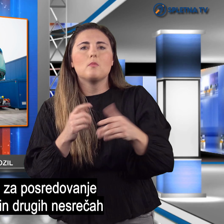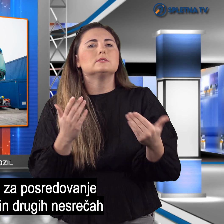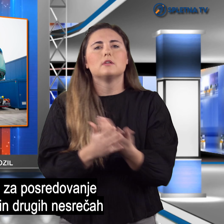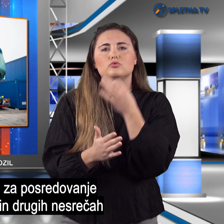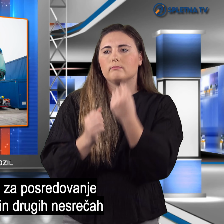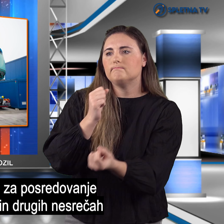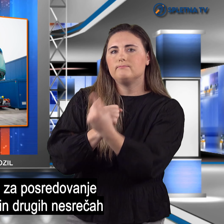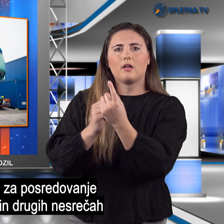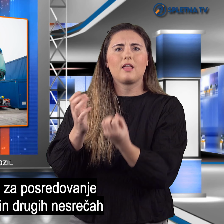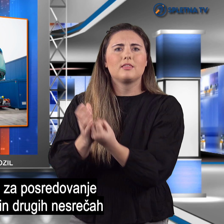milijonov.